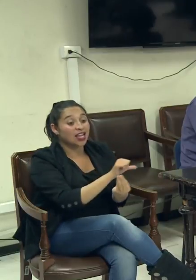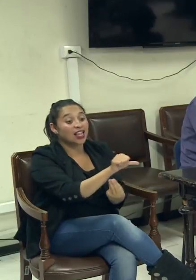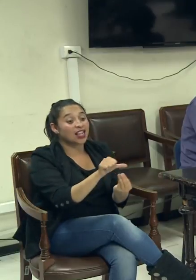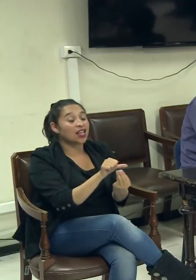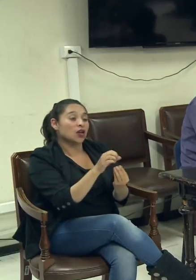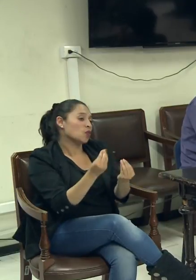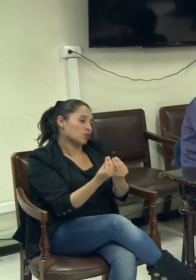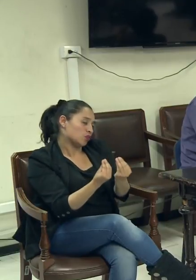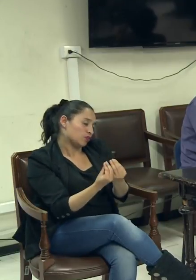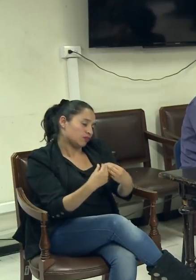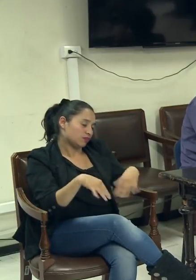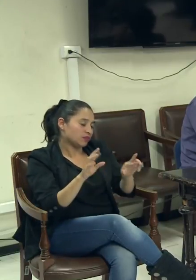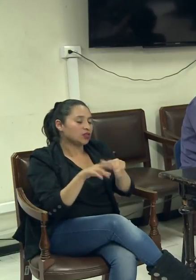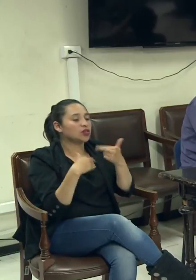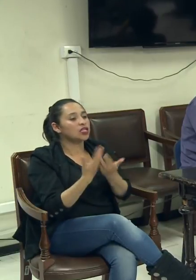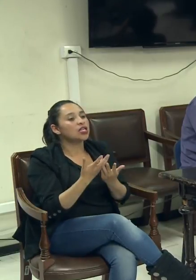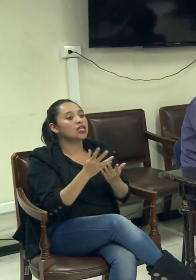Pero no ponía en,